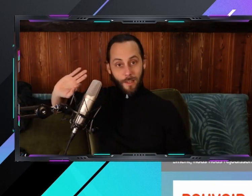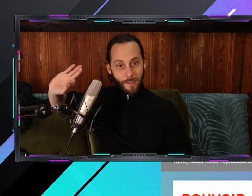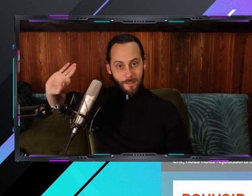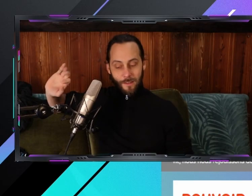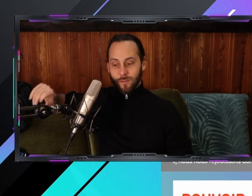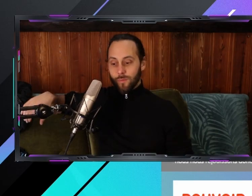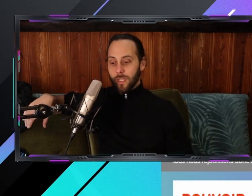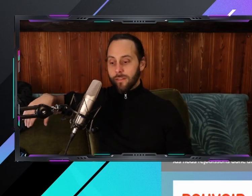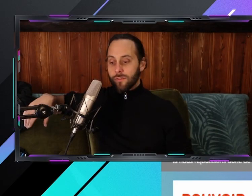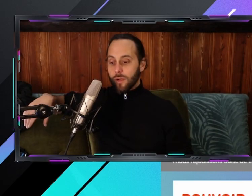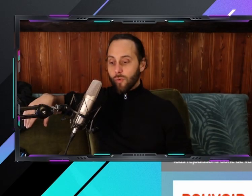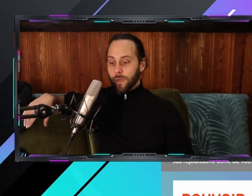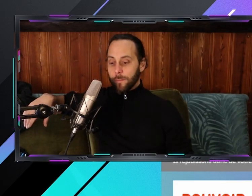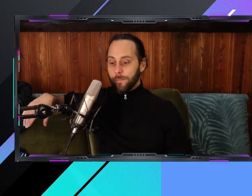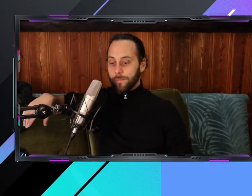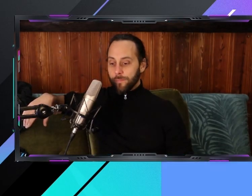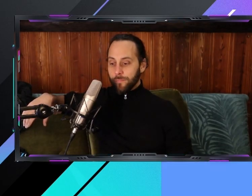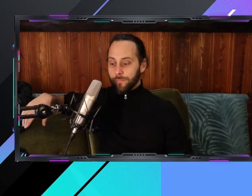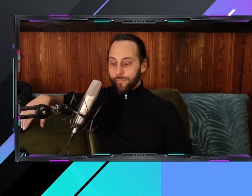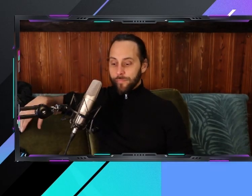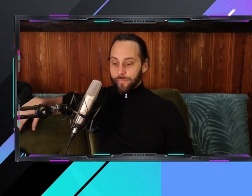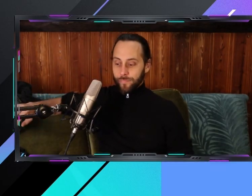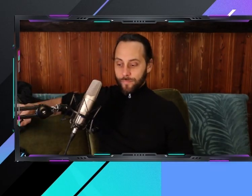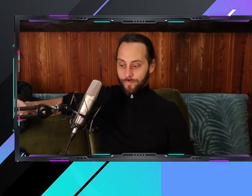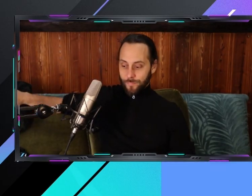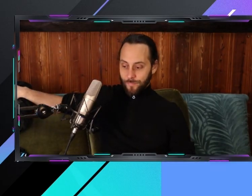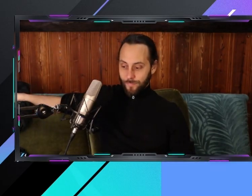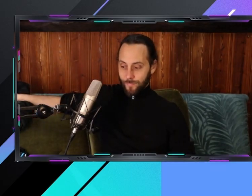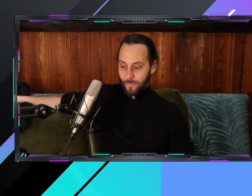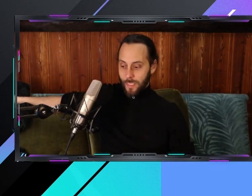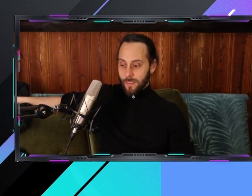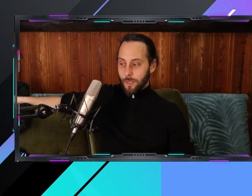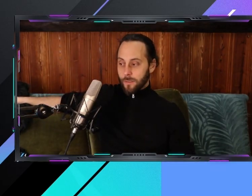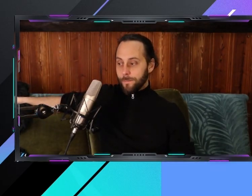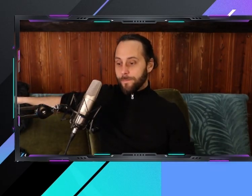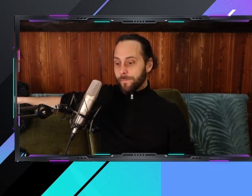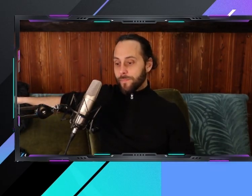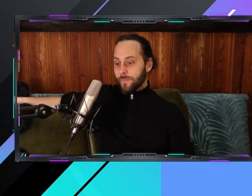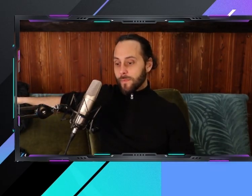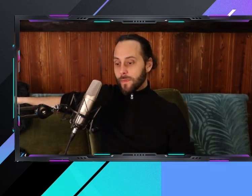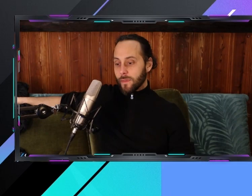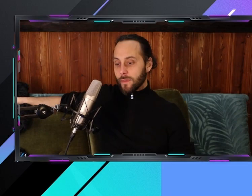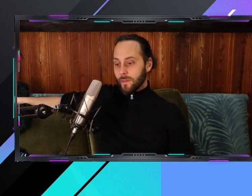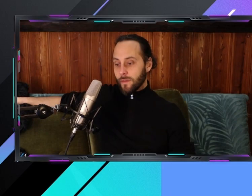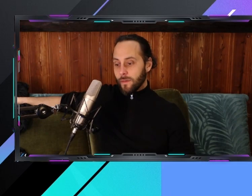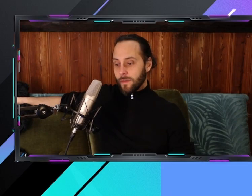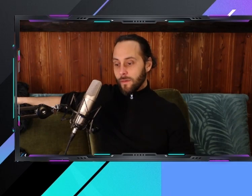rien dire, tu me diras si tu as compris. C'est parti.